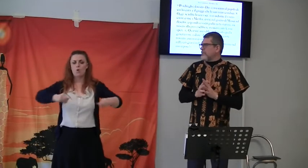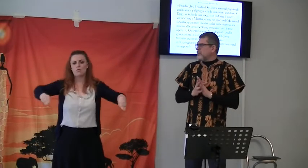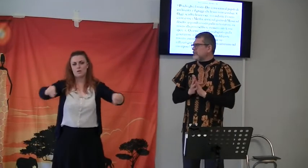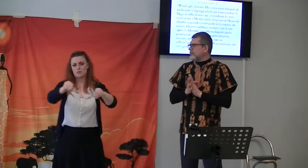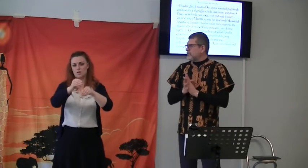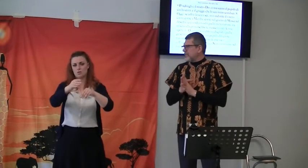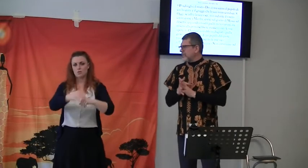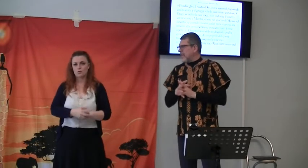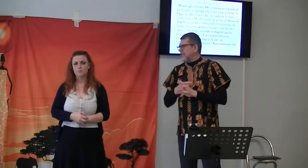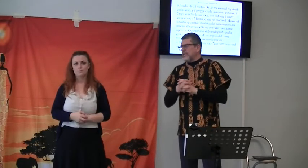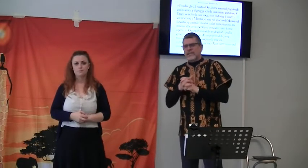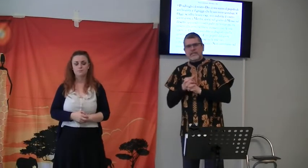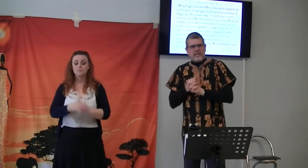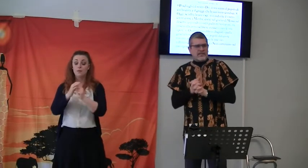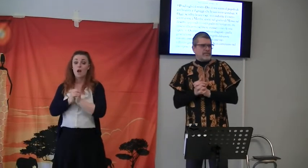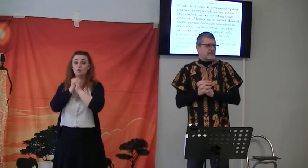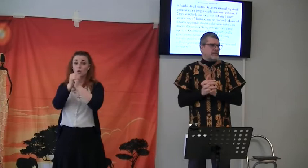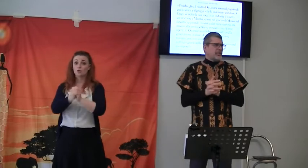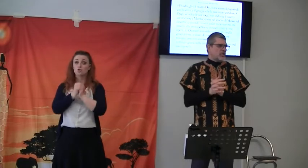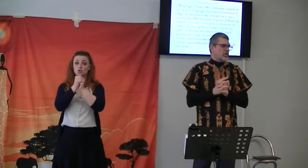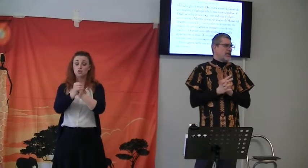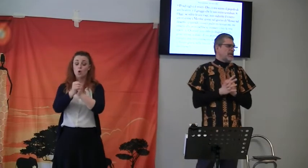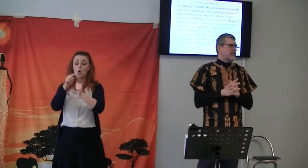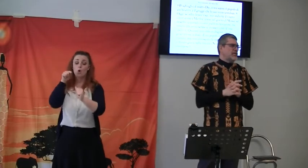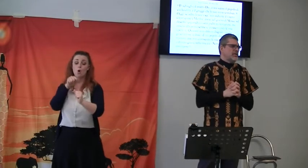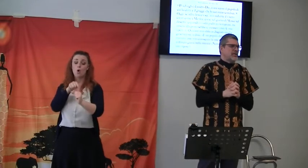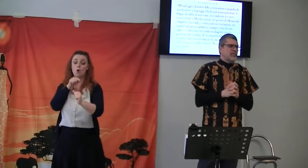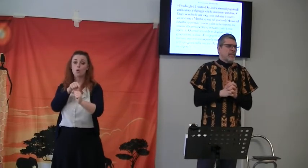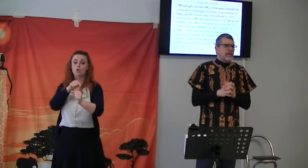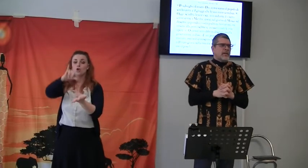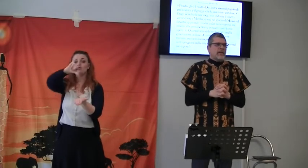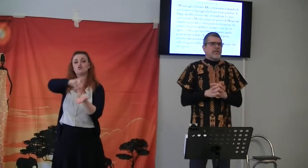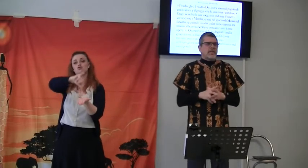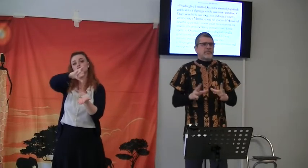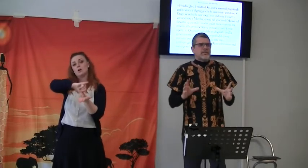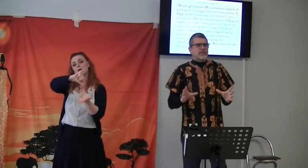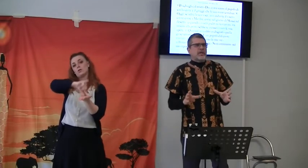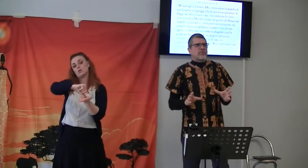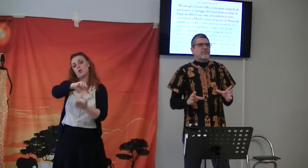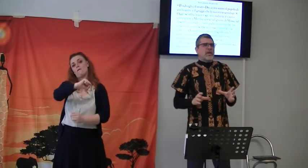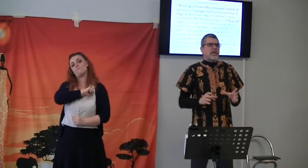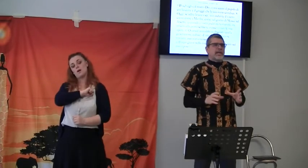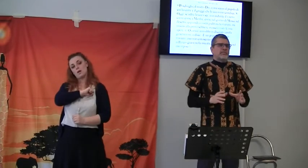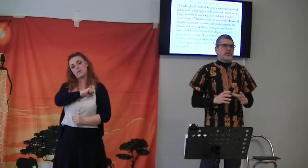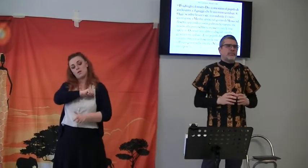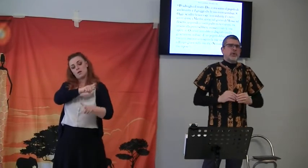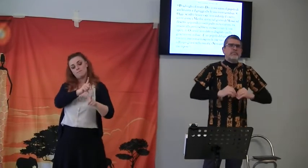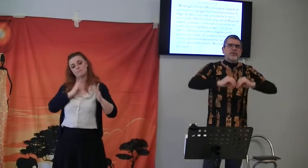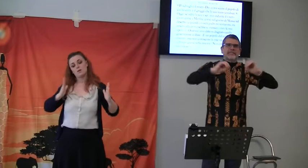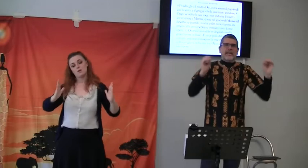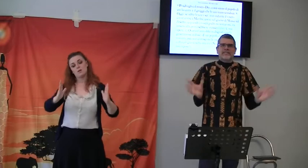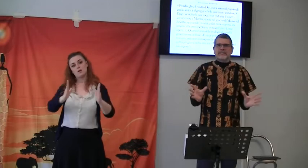L'adorazione è il punto centrale della Chiesa, di coloro che credono in Dio. L'adorazione è l'aspetto